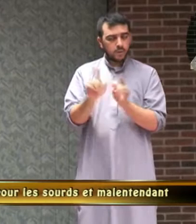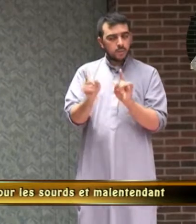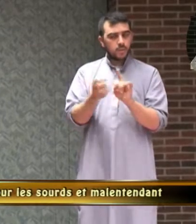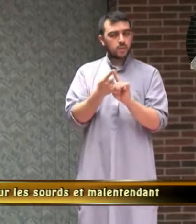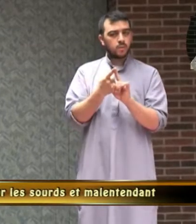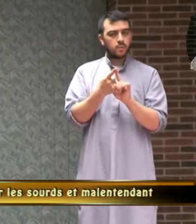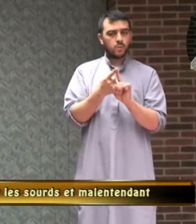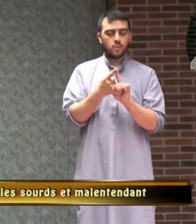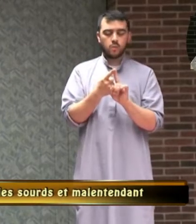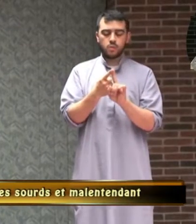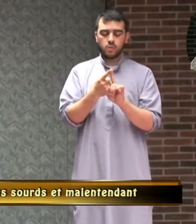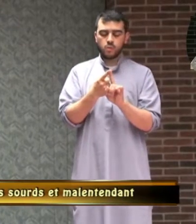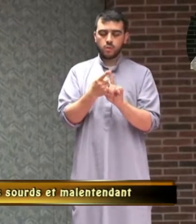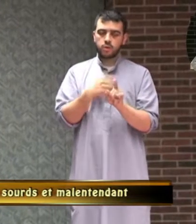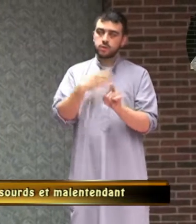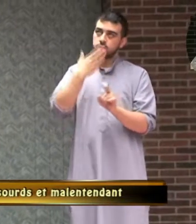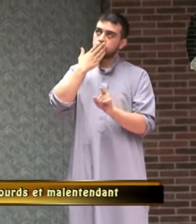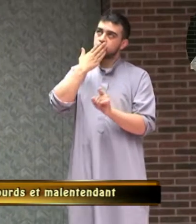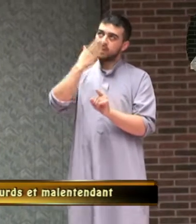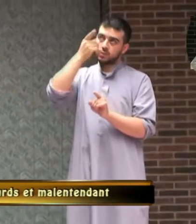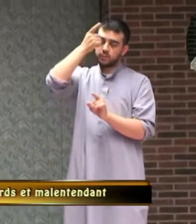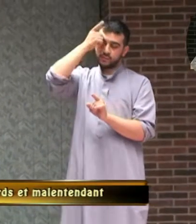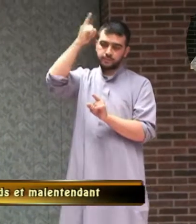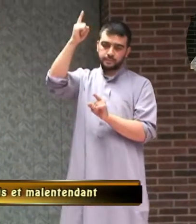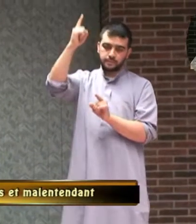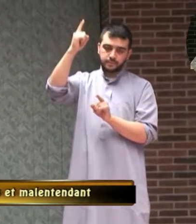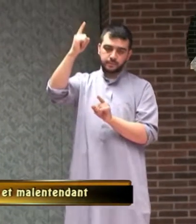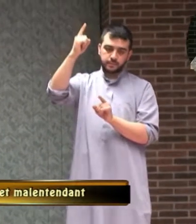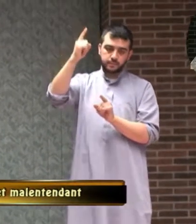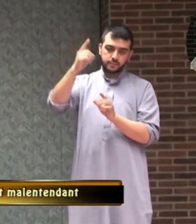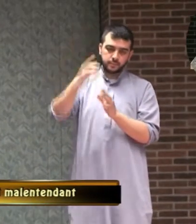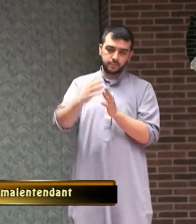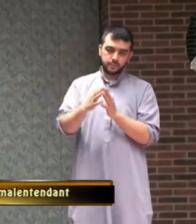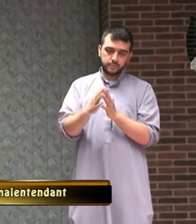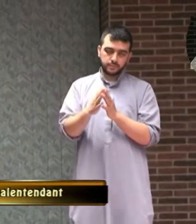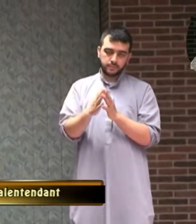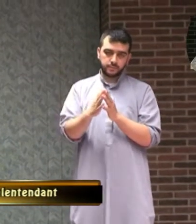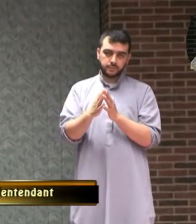Je tiens tout d'abord à remercier Allah subhanahu wa ta'ala